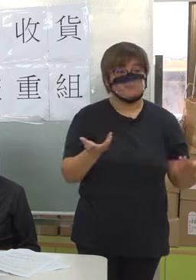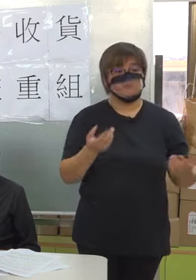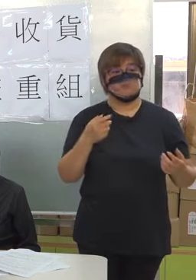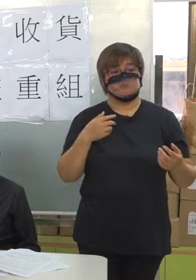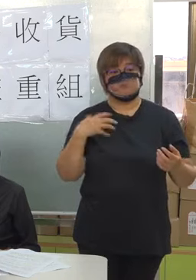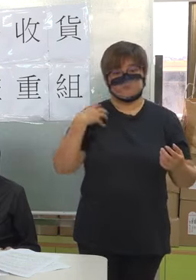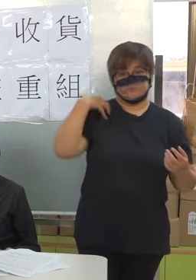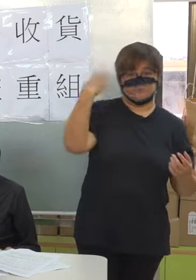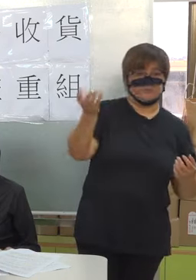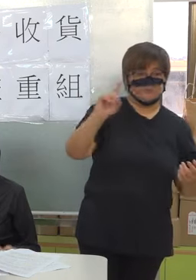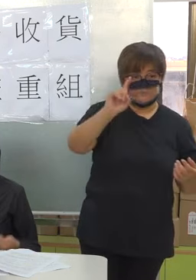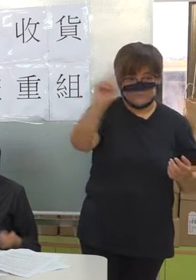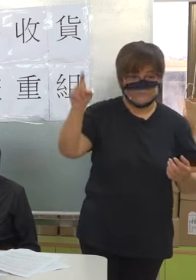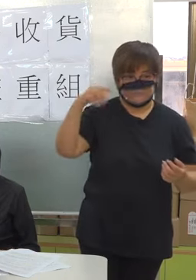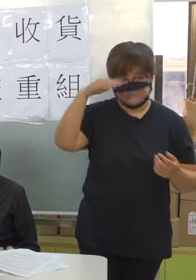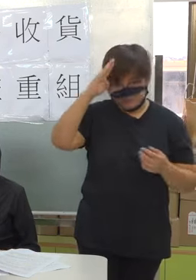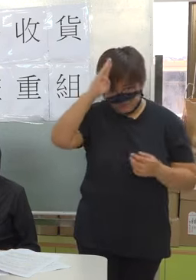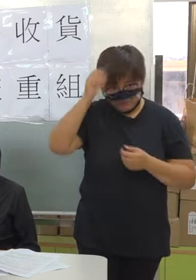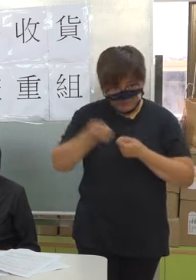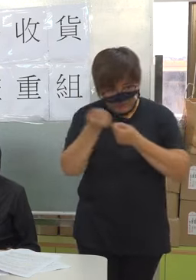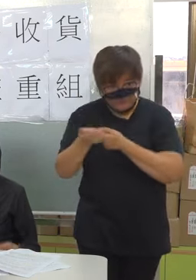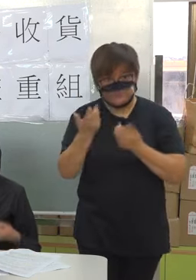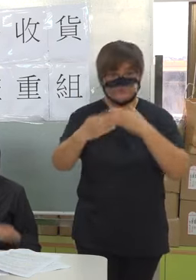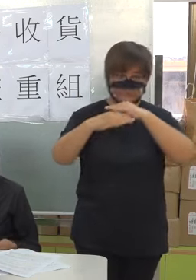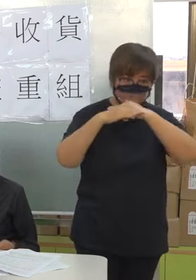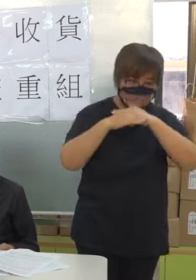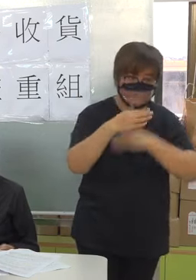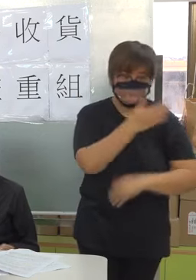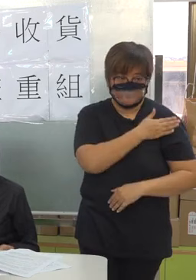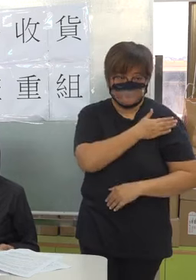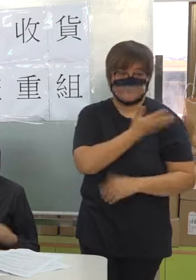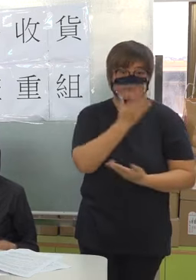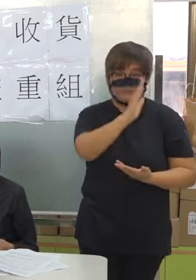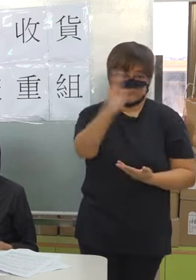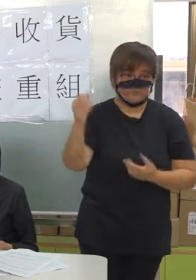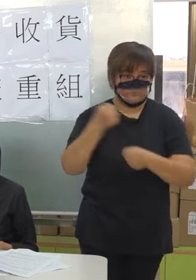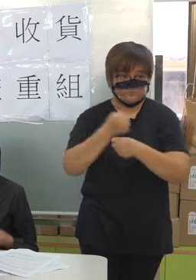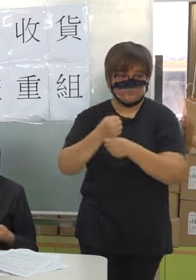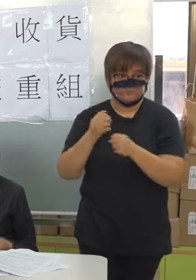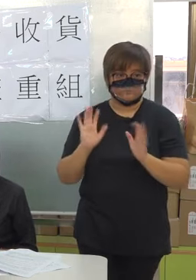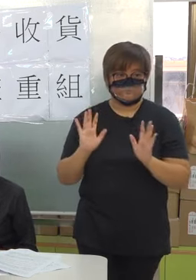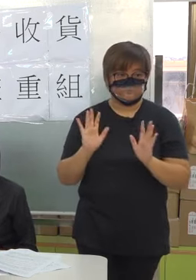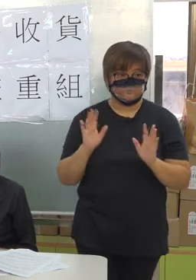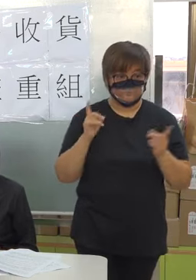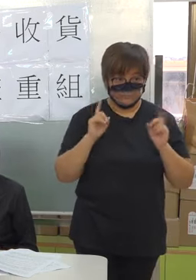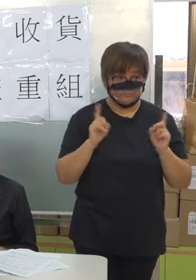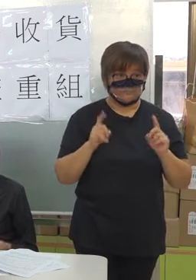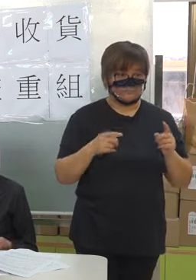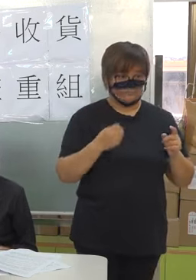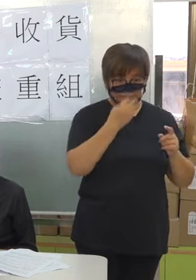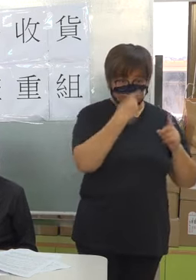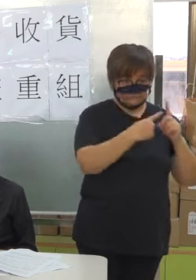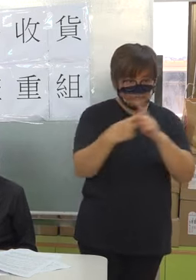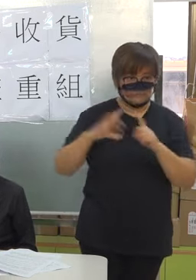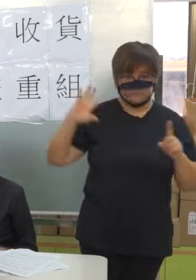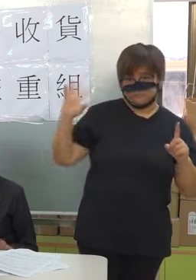的一些、地方的議員去組成一些非武裝的、即非武裝的一個監察團體或者是民間